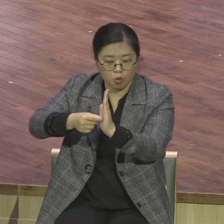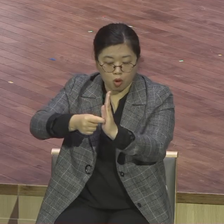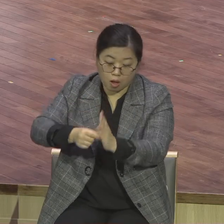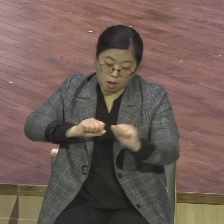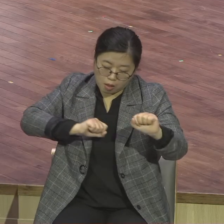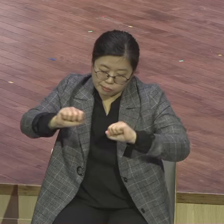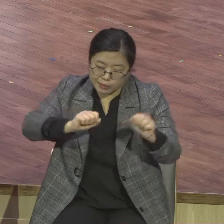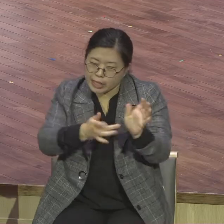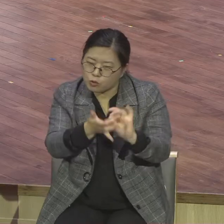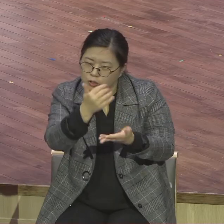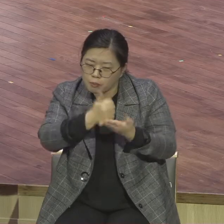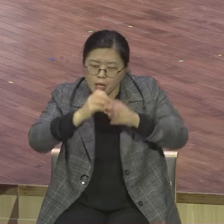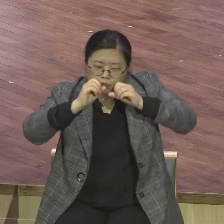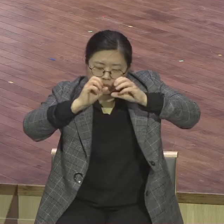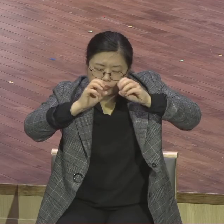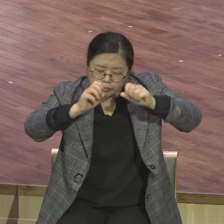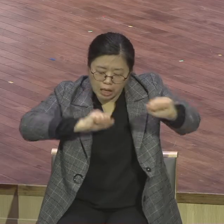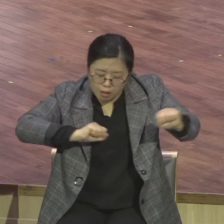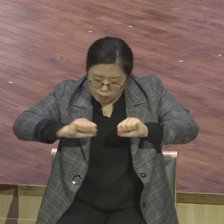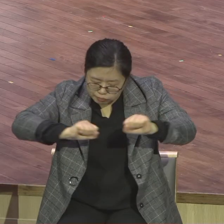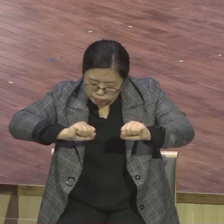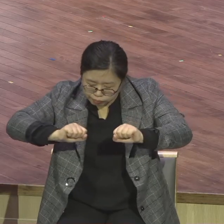부활의 주님을 만난 자의 삶은